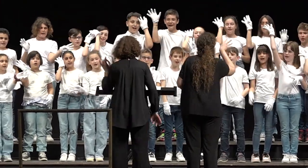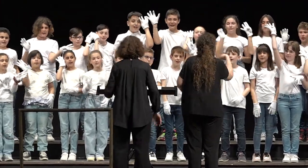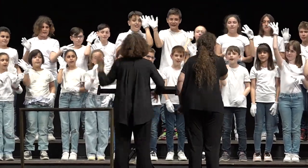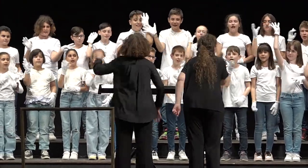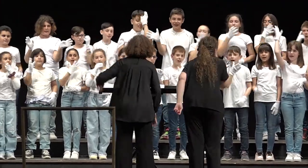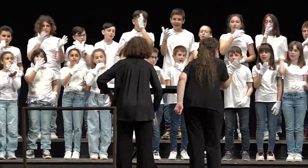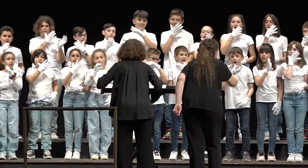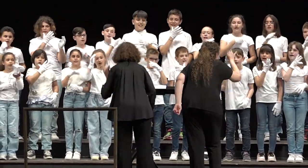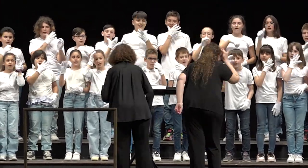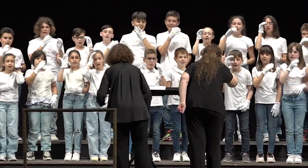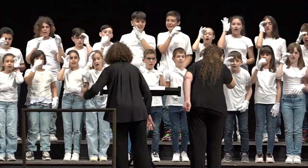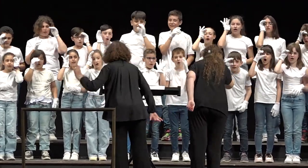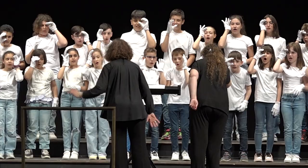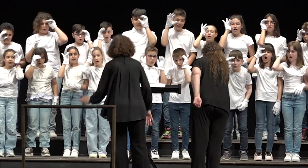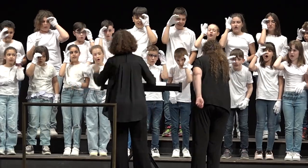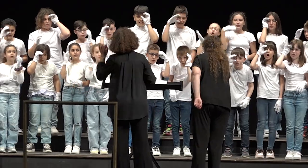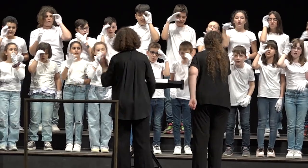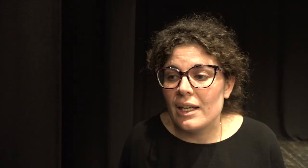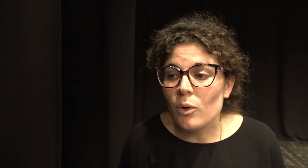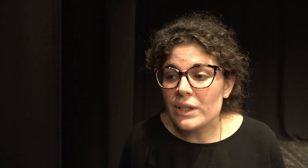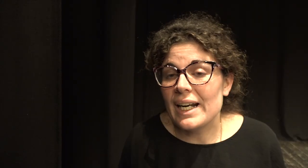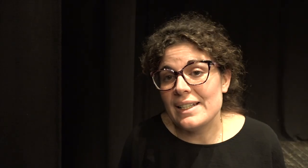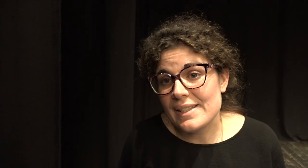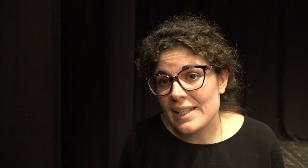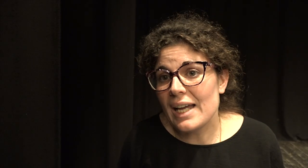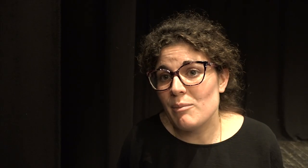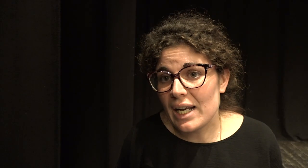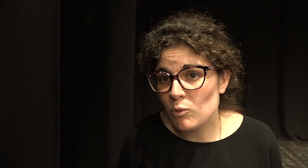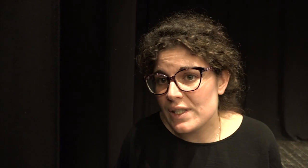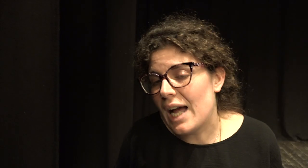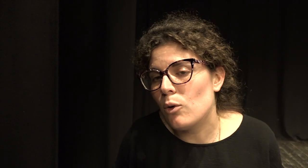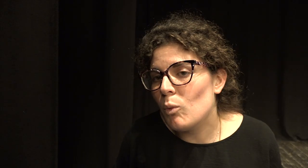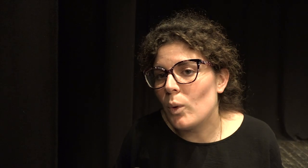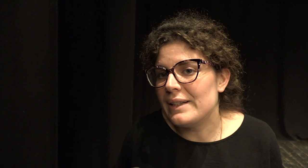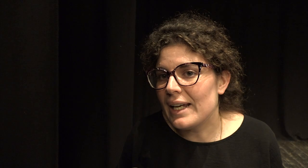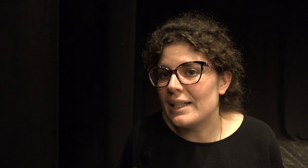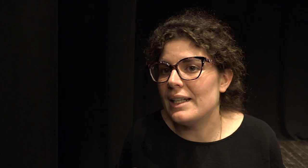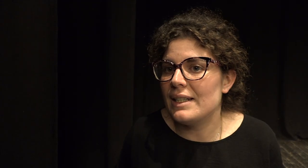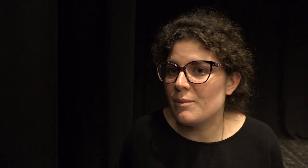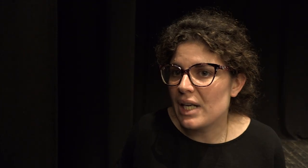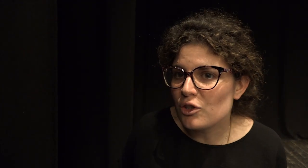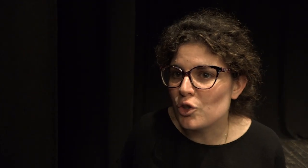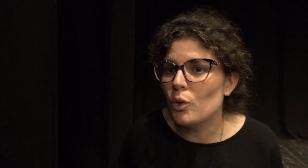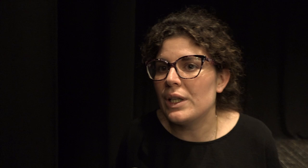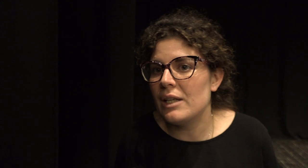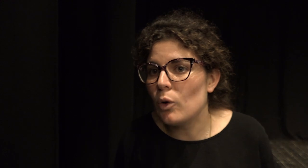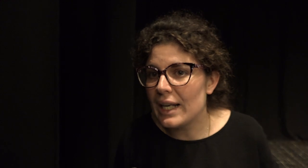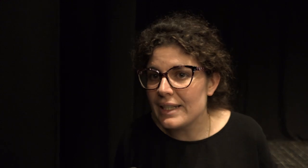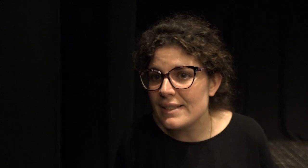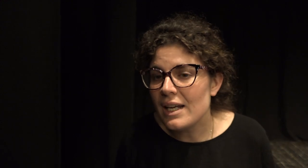Durante le nostre lezioni, oltre ad insegnare i brani musicali e comunque le tecniche di respirazione, i vocalizzi,